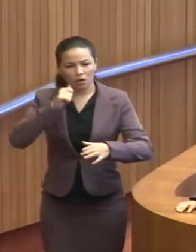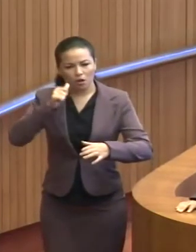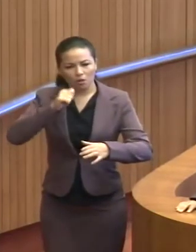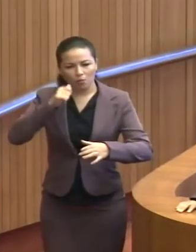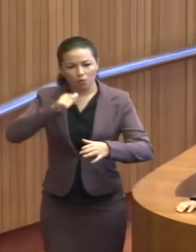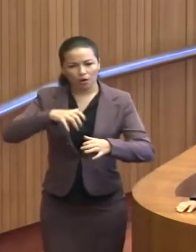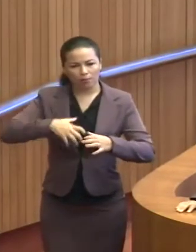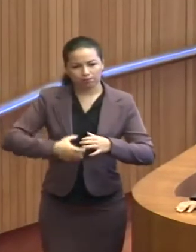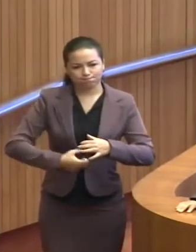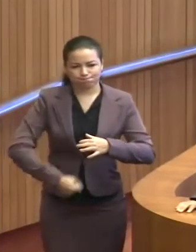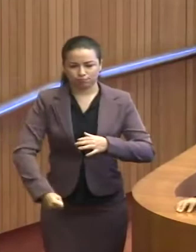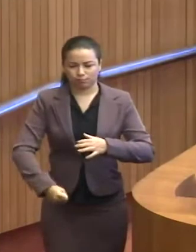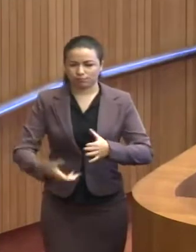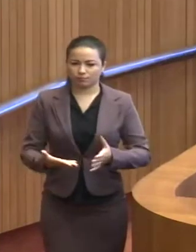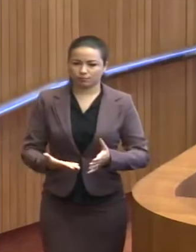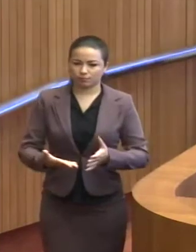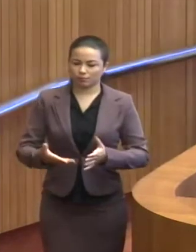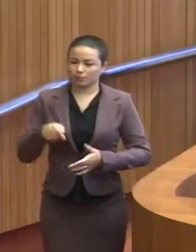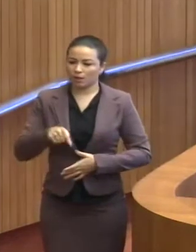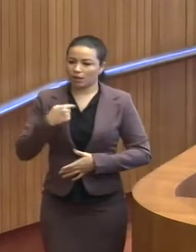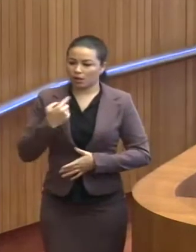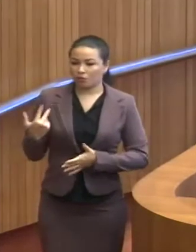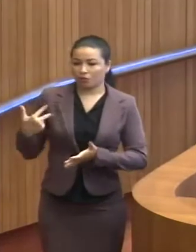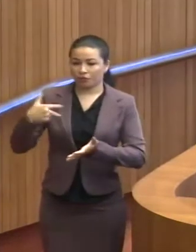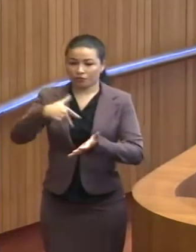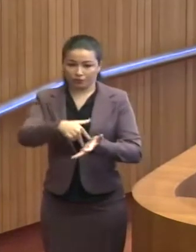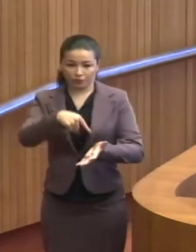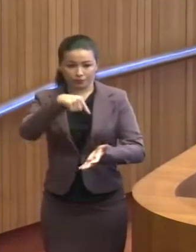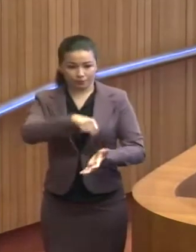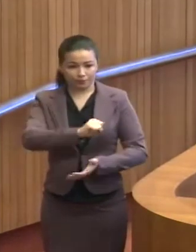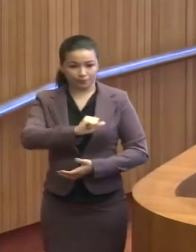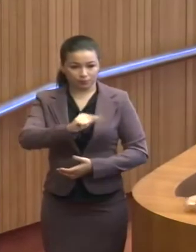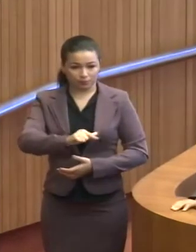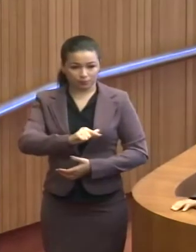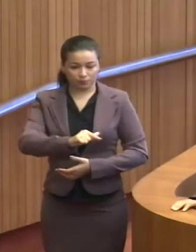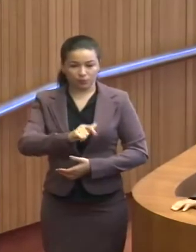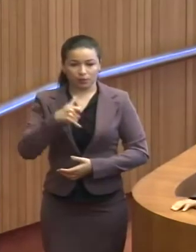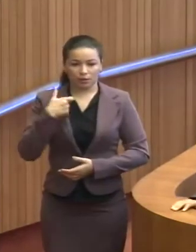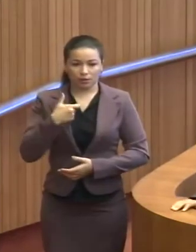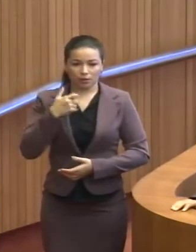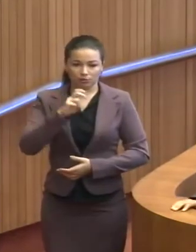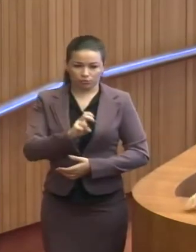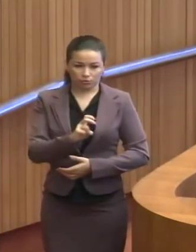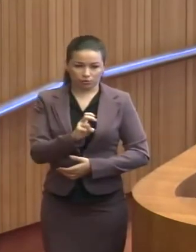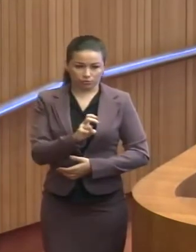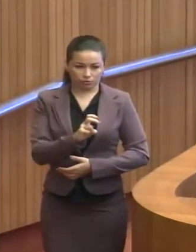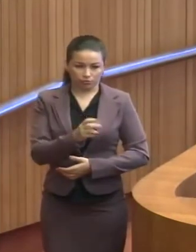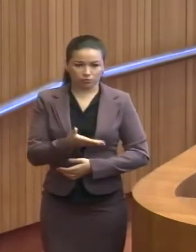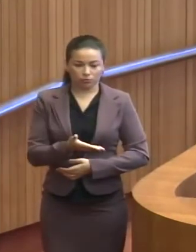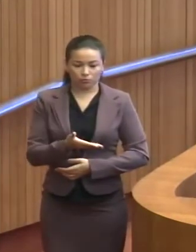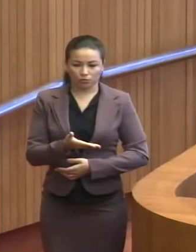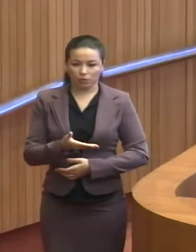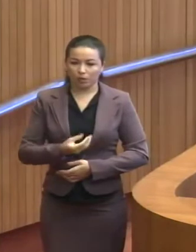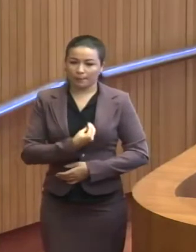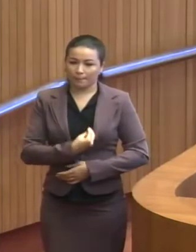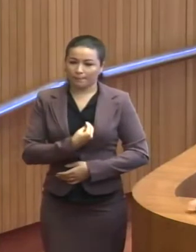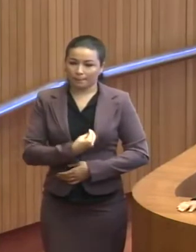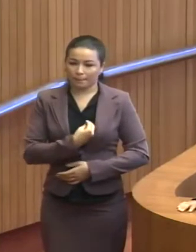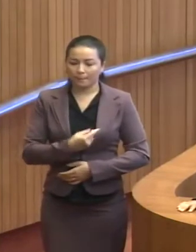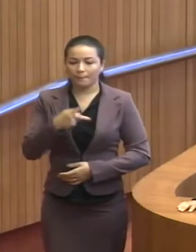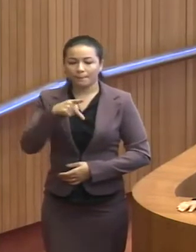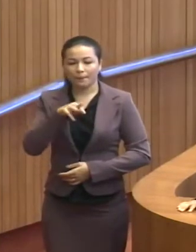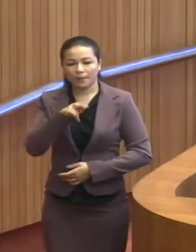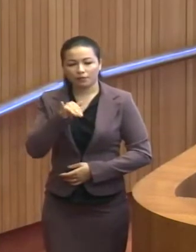uma parteira. Eu vim para São Luís aos 5 anos de idade, para morar na